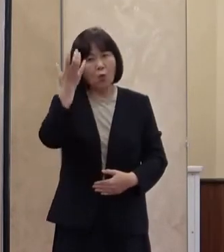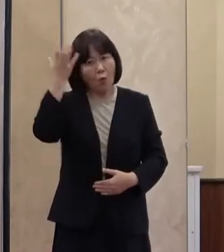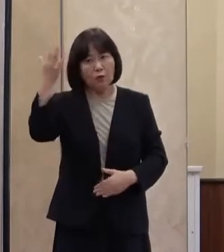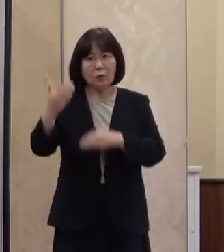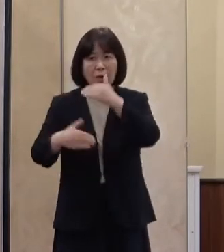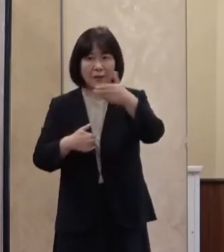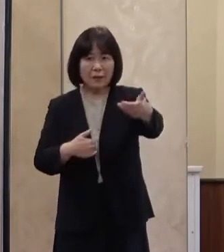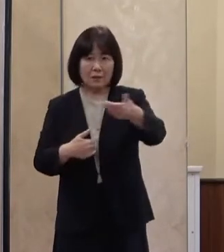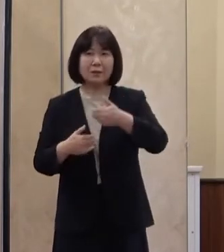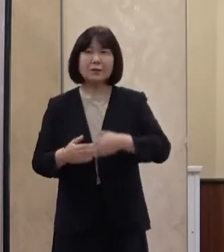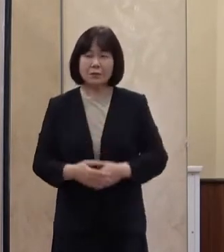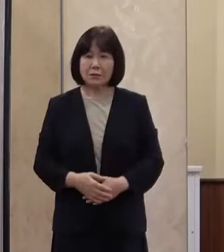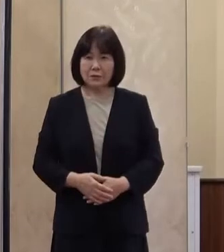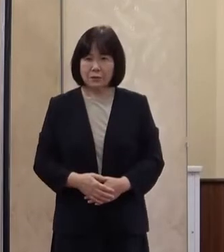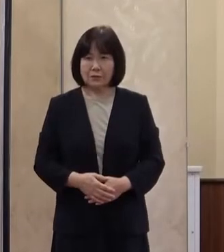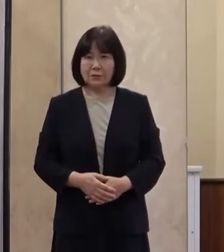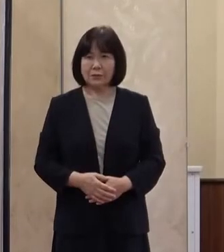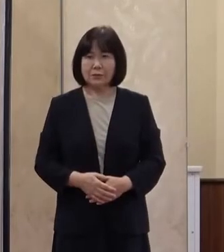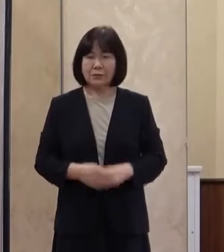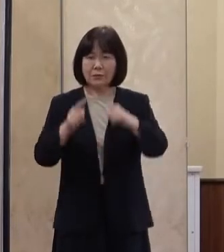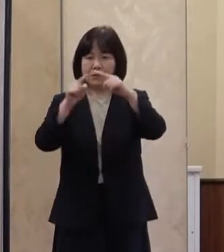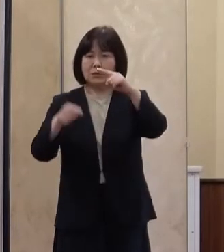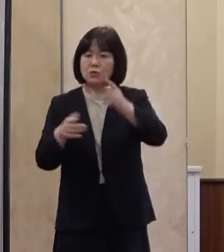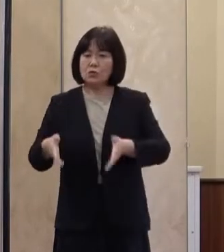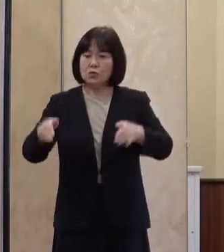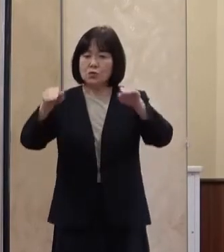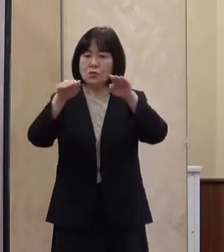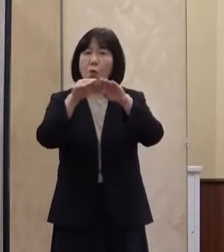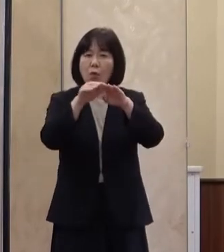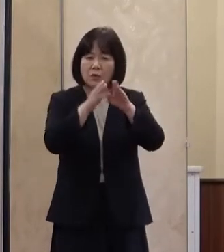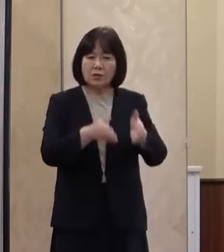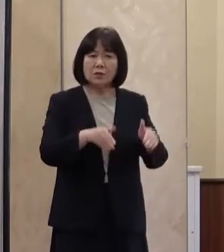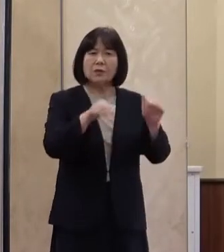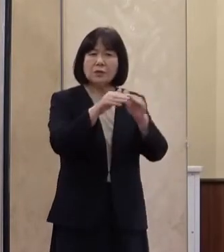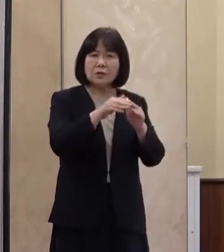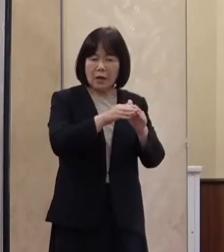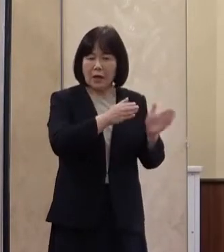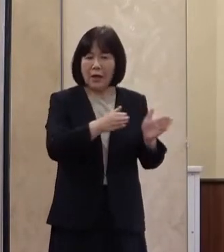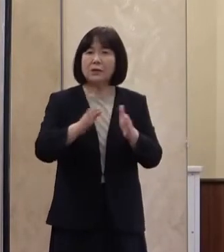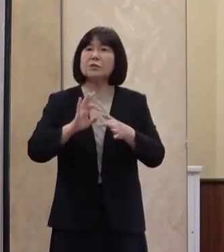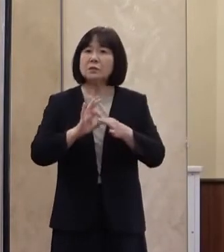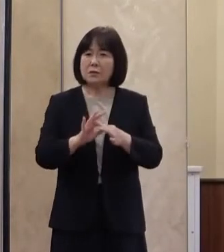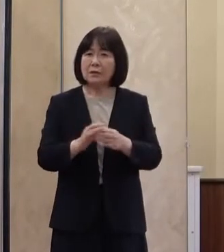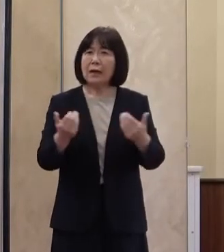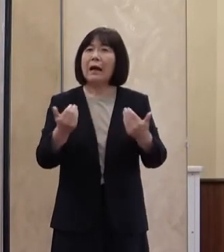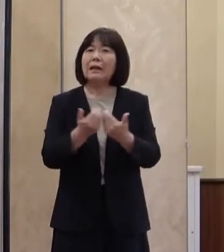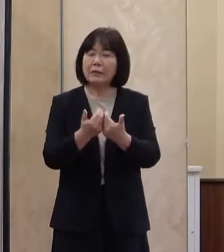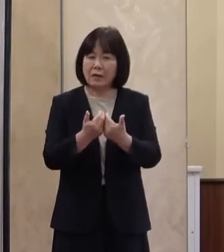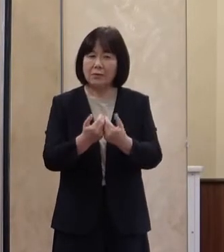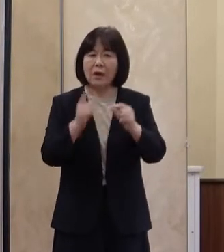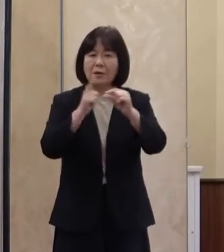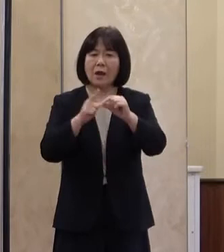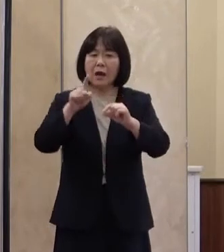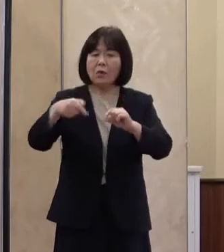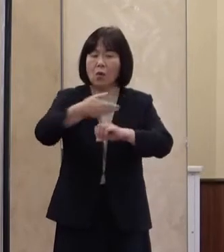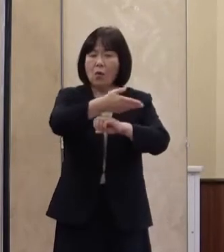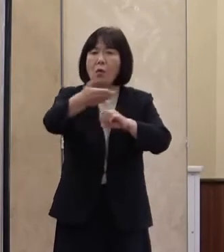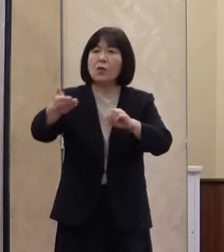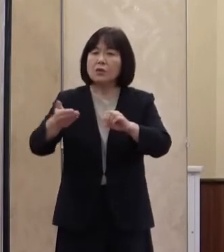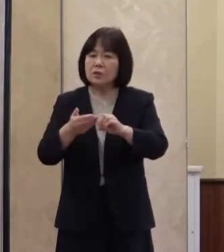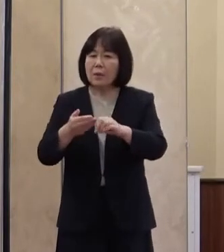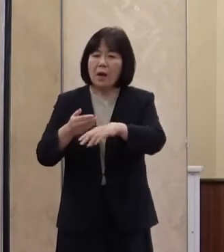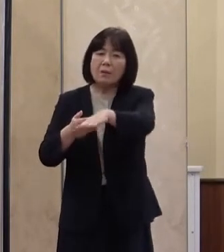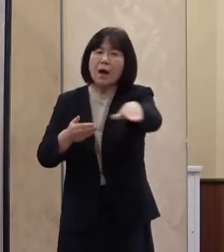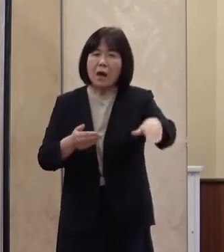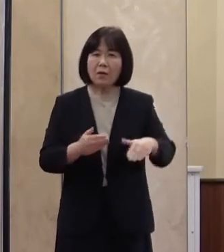都構想の庁舎配置に関連してなんですけども、まあ、反対派の中にはですね、まあ、中之島庁舎に曲がりをしている天王寺区とか